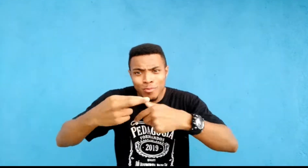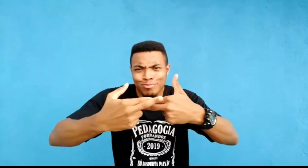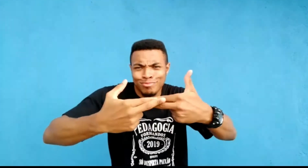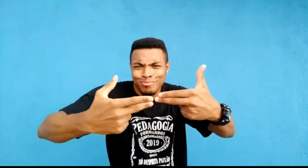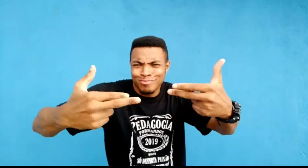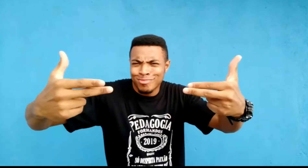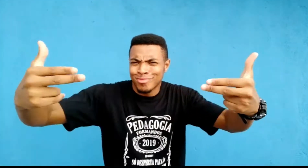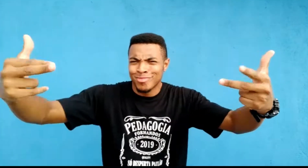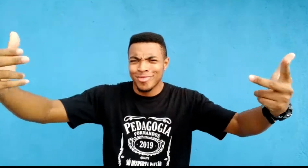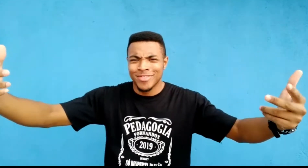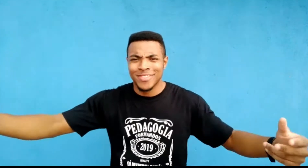para adultos?